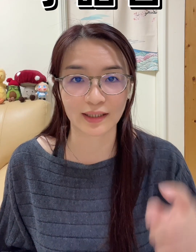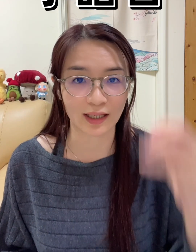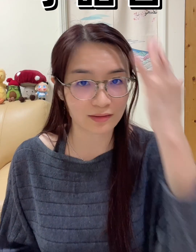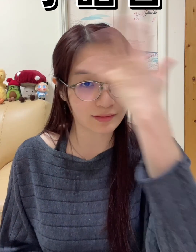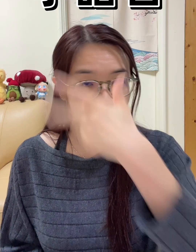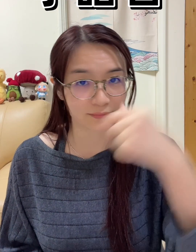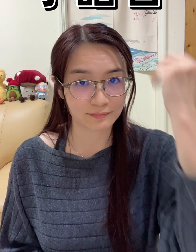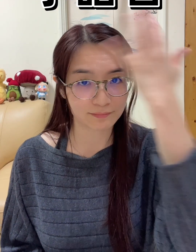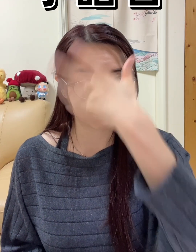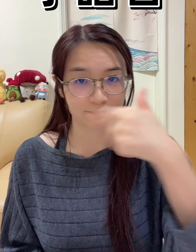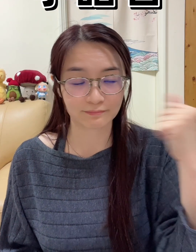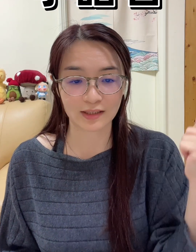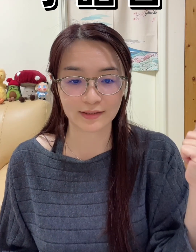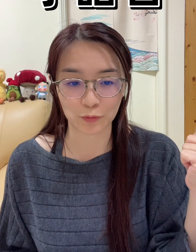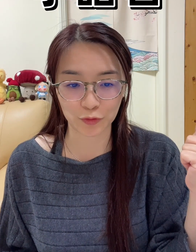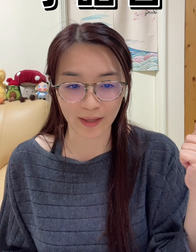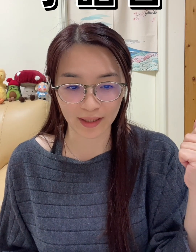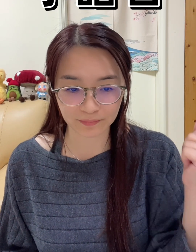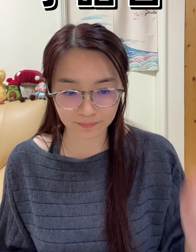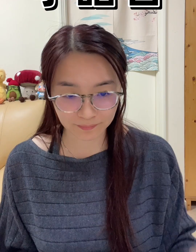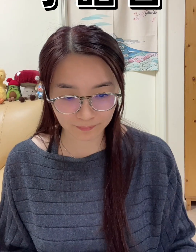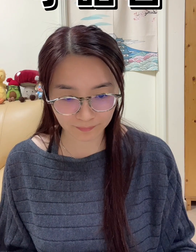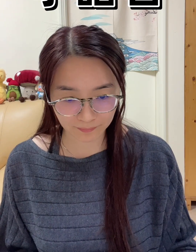啦。手語名，